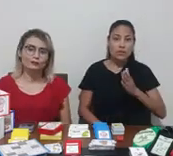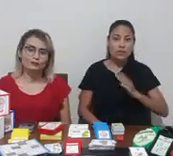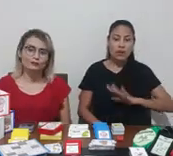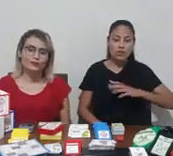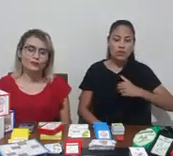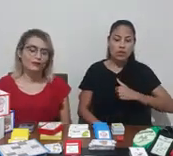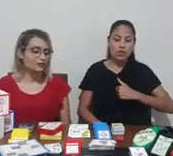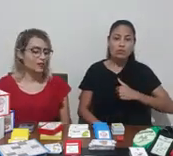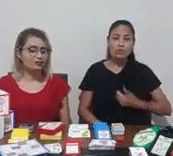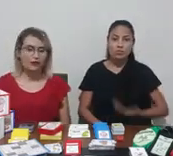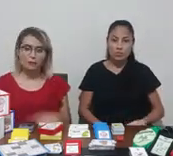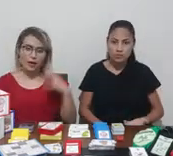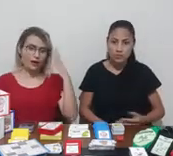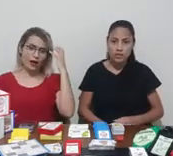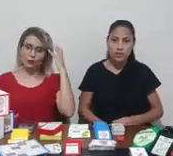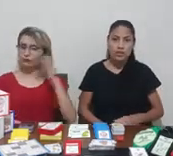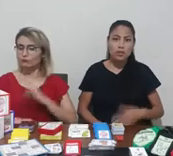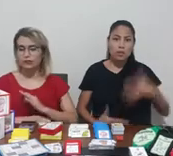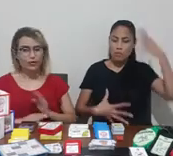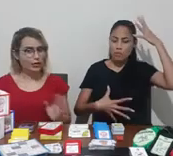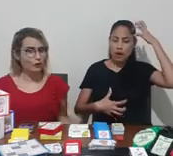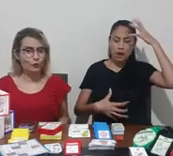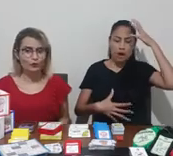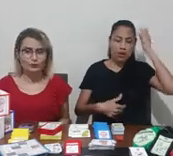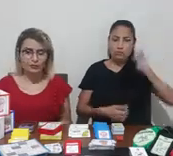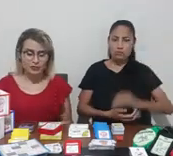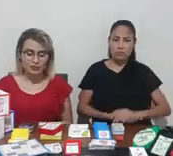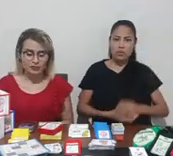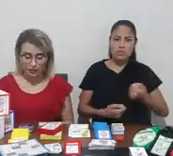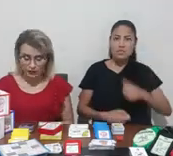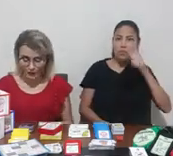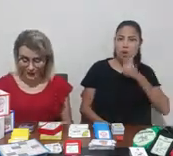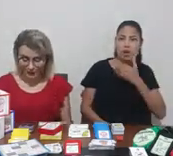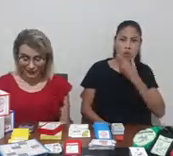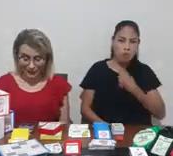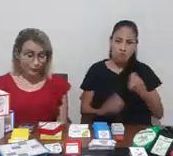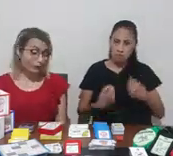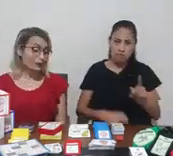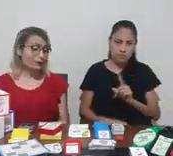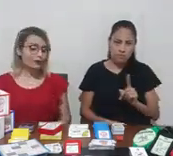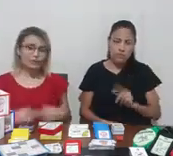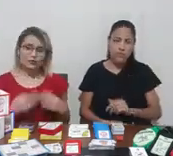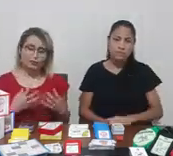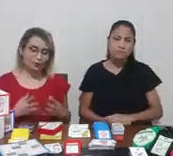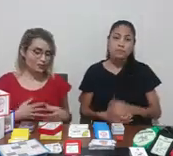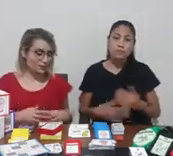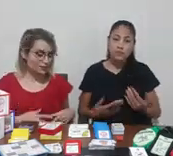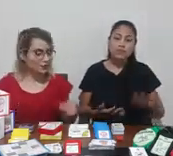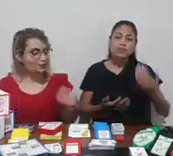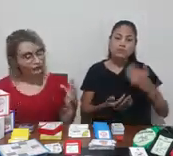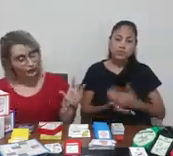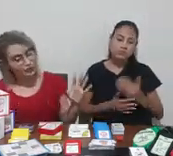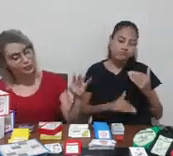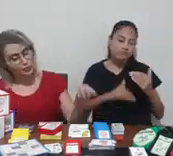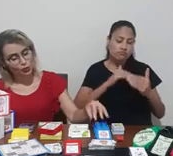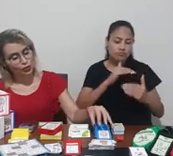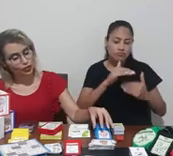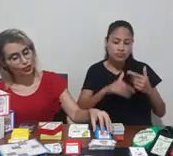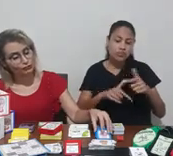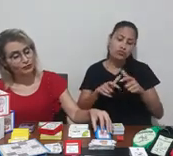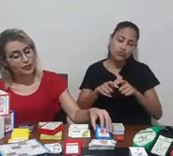automático, certo? Então a gente faz macaco e acabou, certo? Então começou esse processo. Então fez